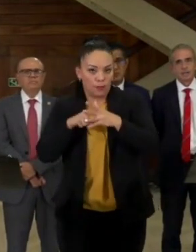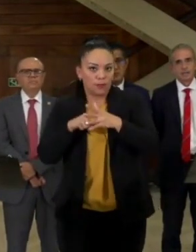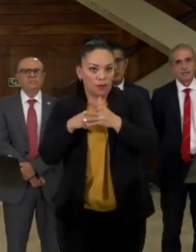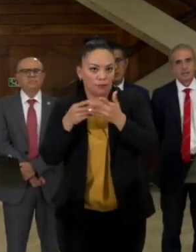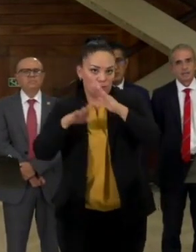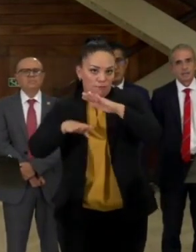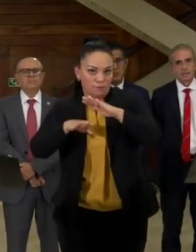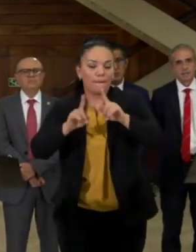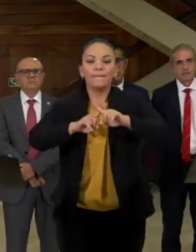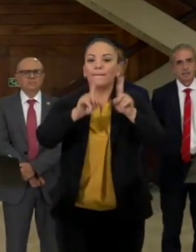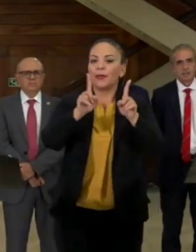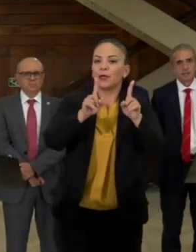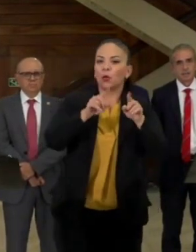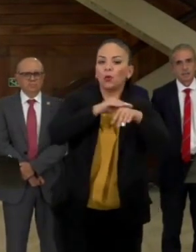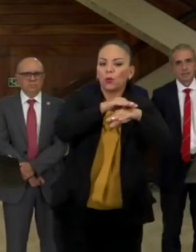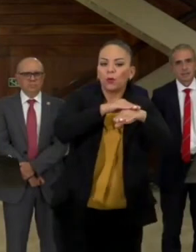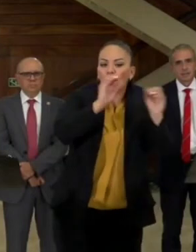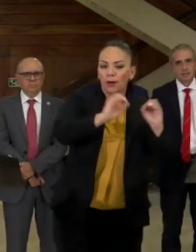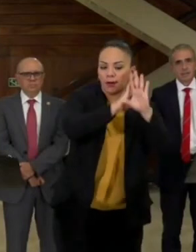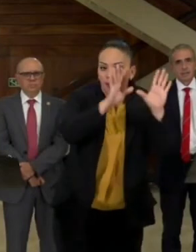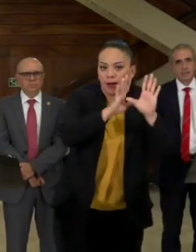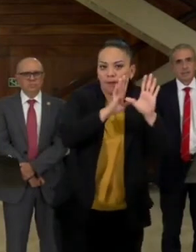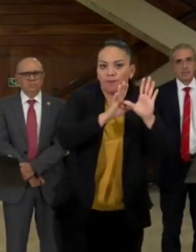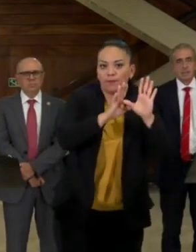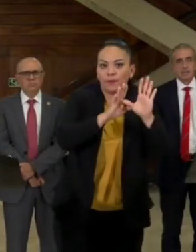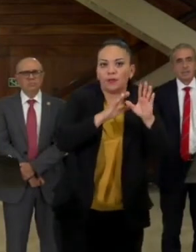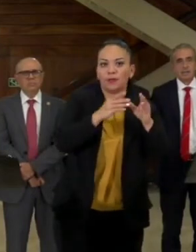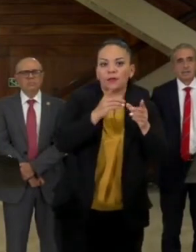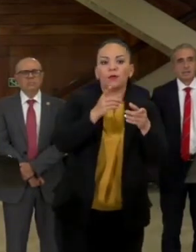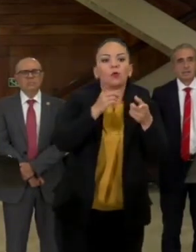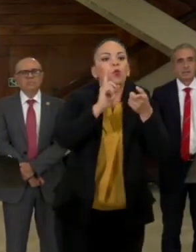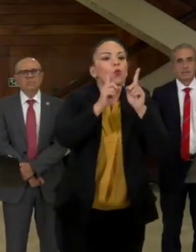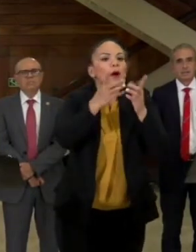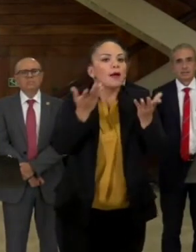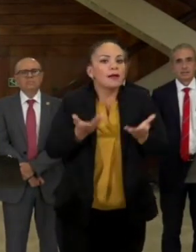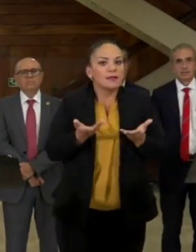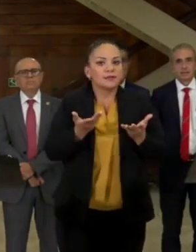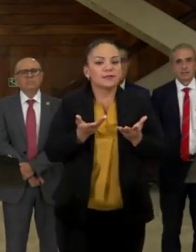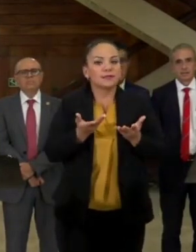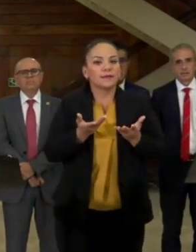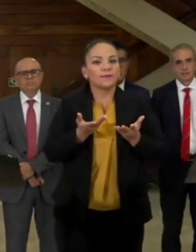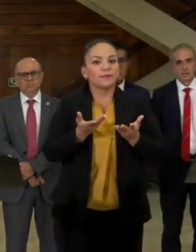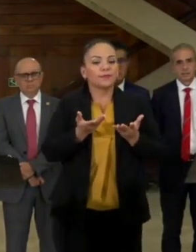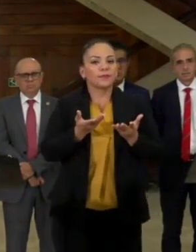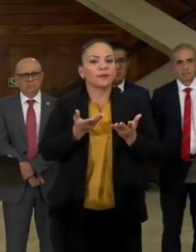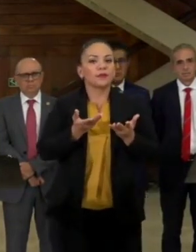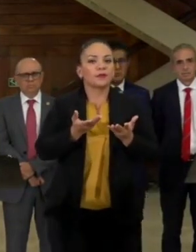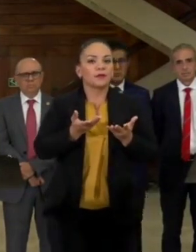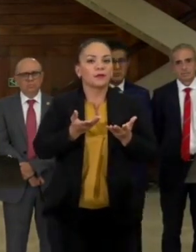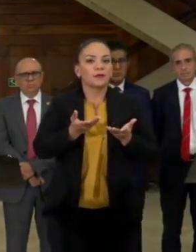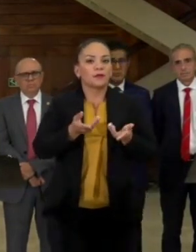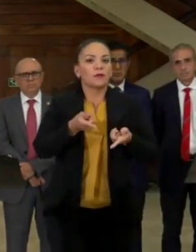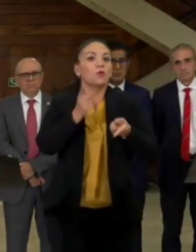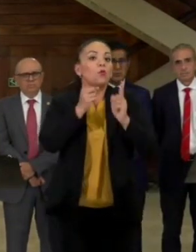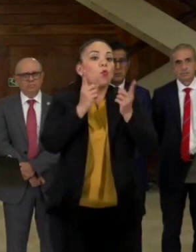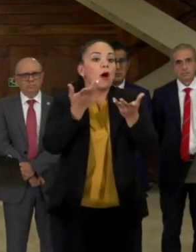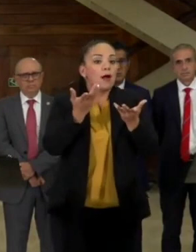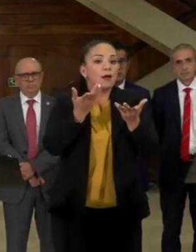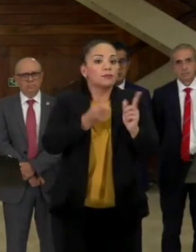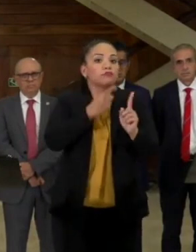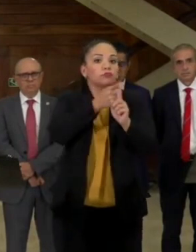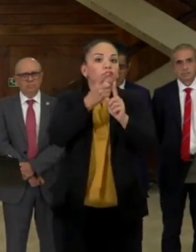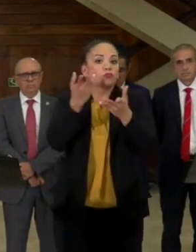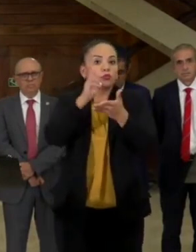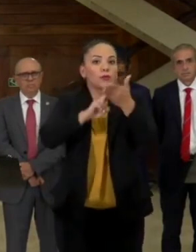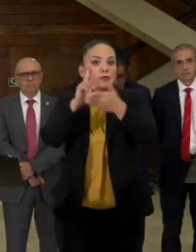aclaran, igual que la sesión anterior, ¿verdad? ¿Cuáles son esos alcances que tuvieron las universidades o también